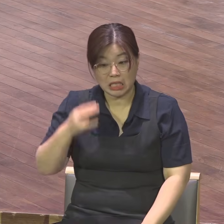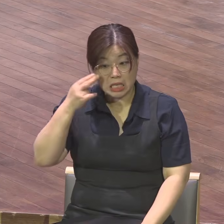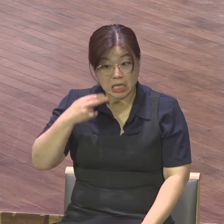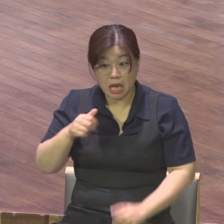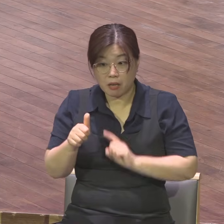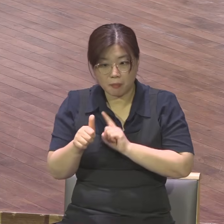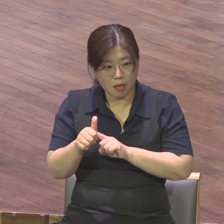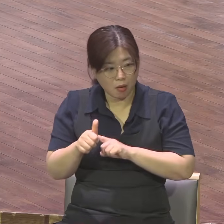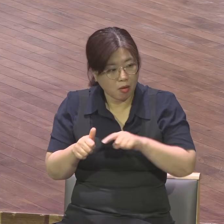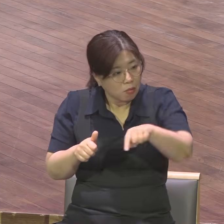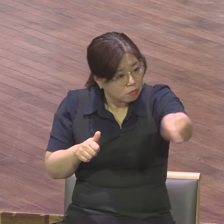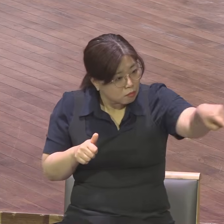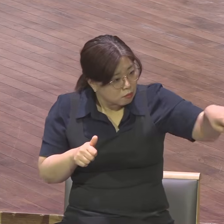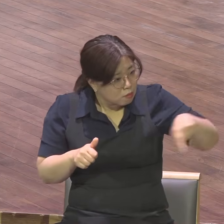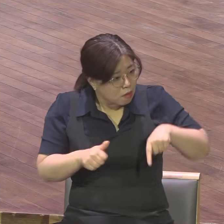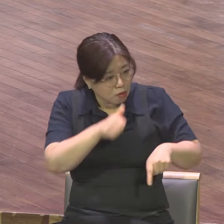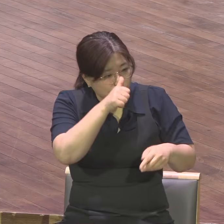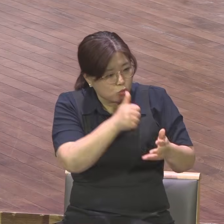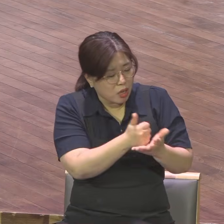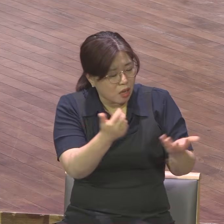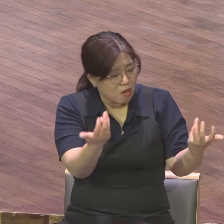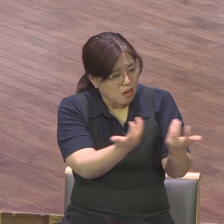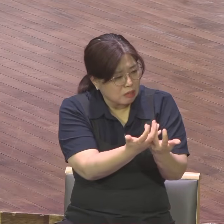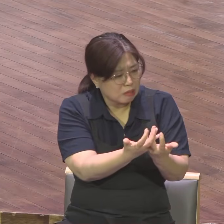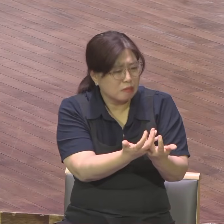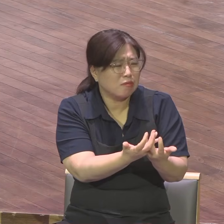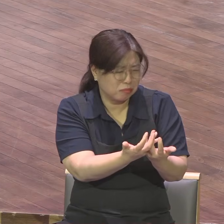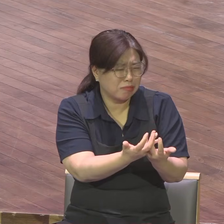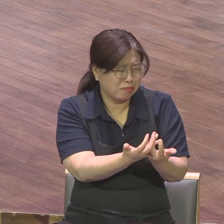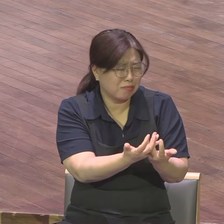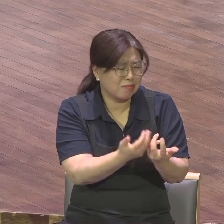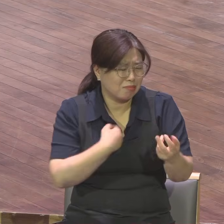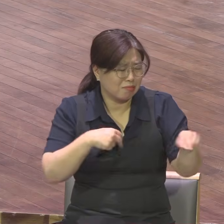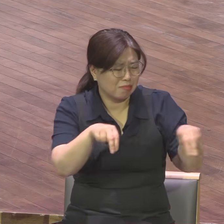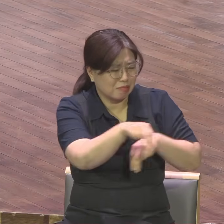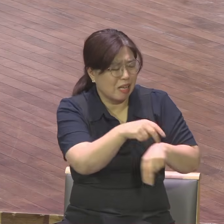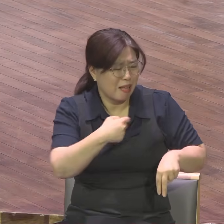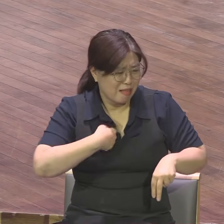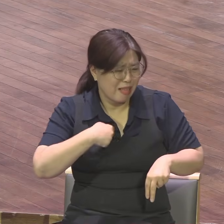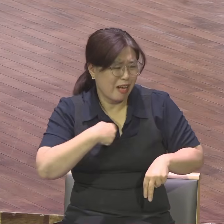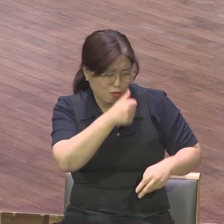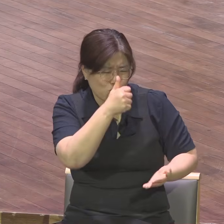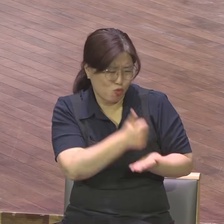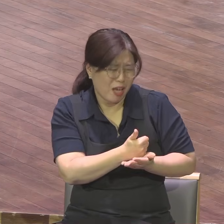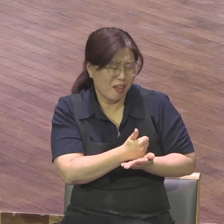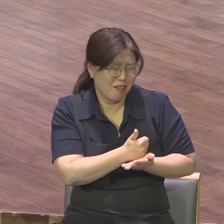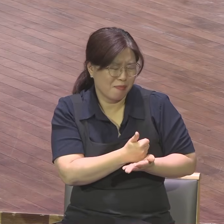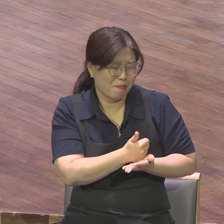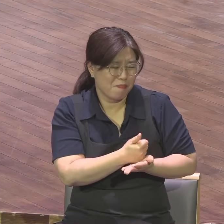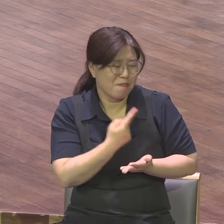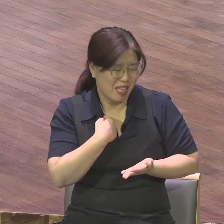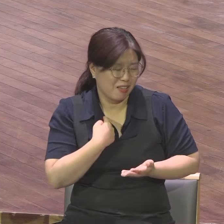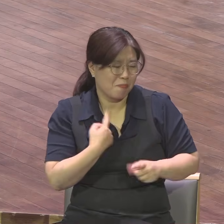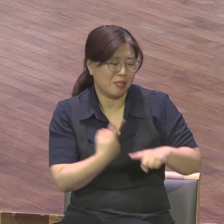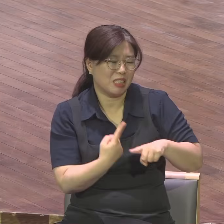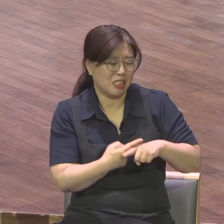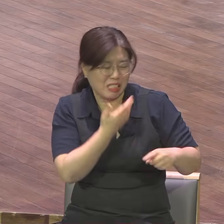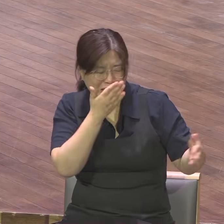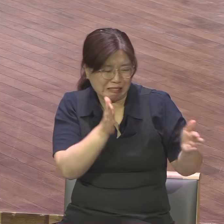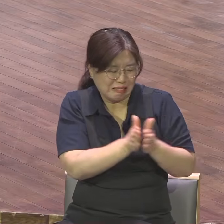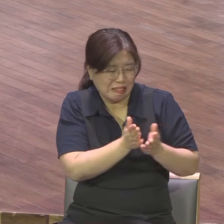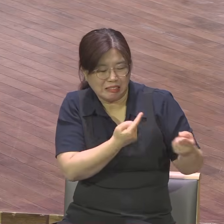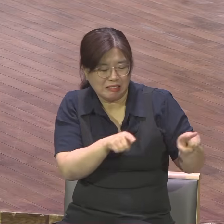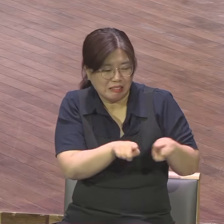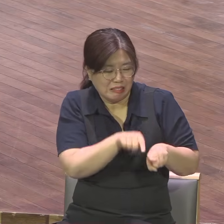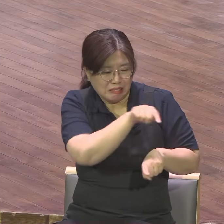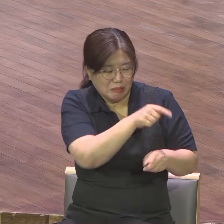중보 기도국처럼 항상 중보 기도를 가지고 서로 복음으로 품고 하나님 나라 확장해 나가는